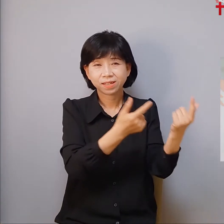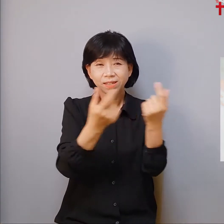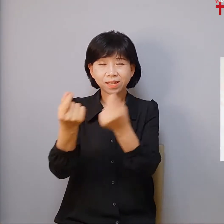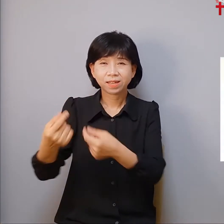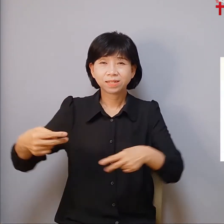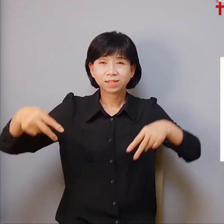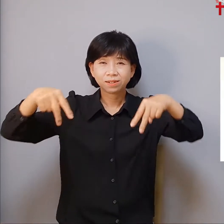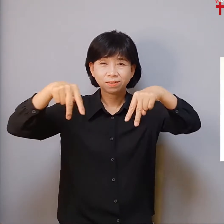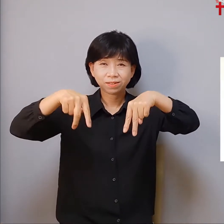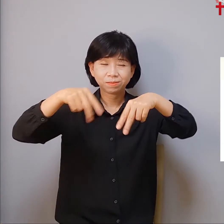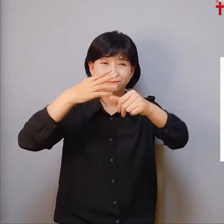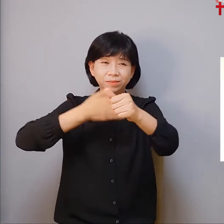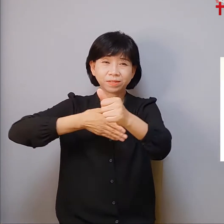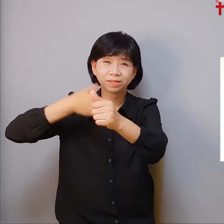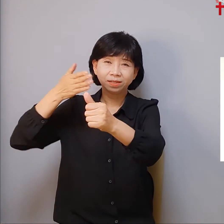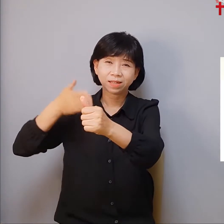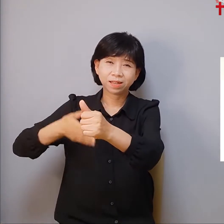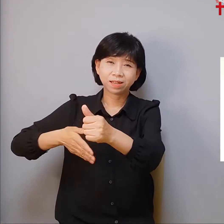일어나시겠습니다.